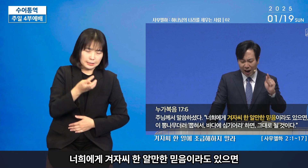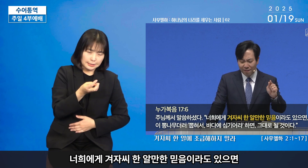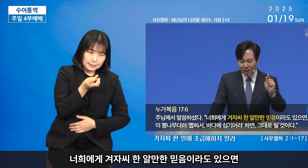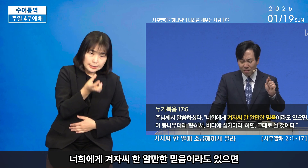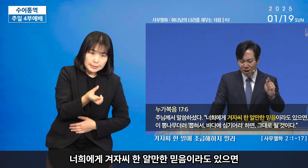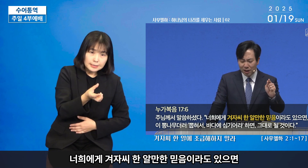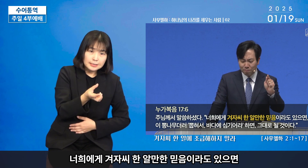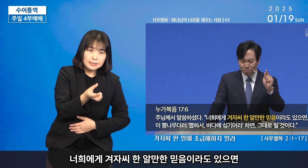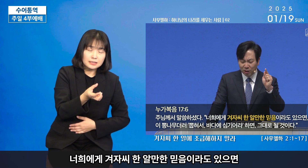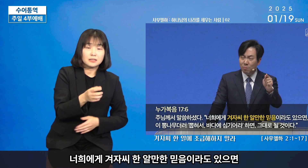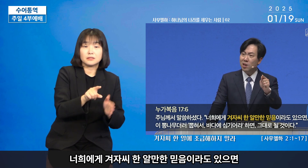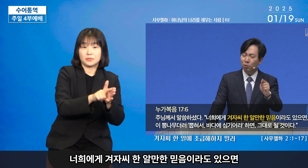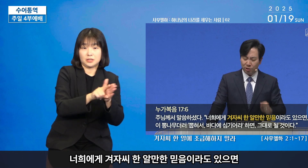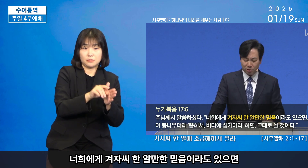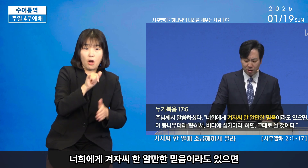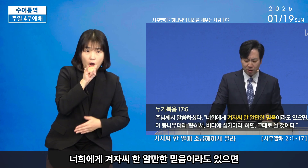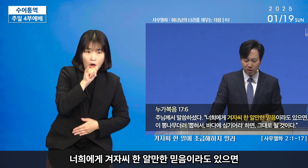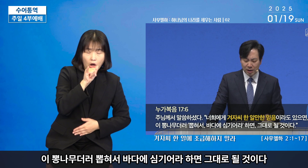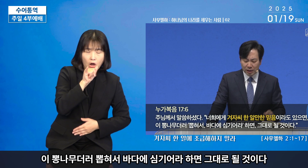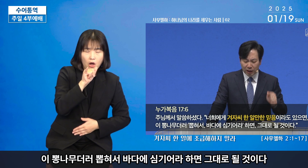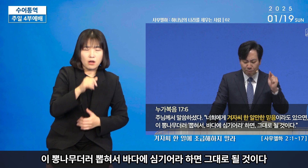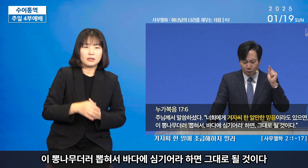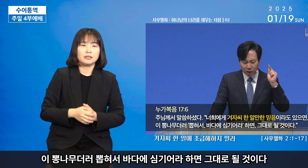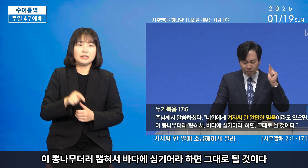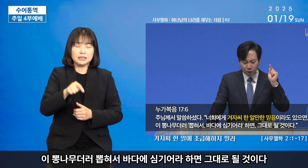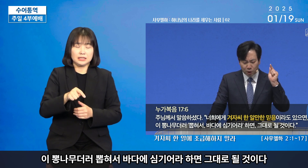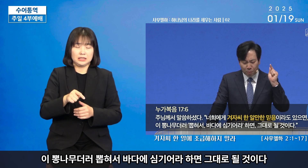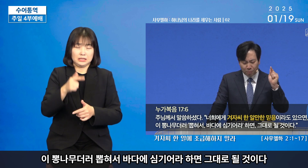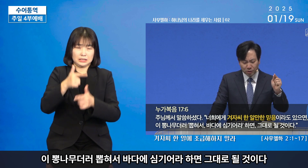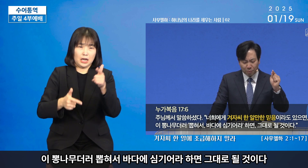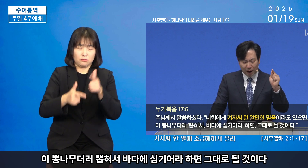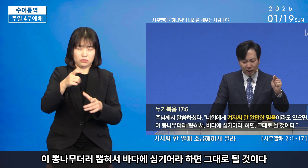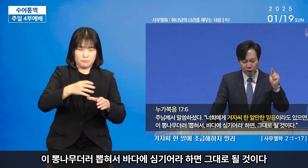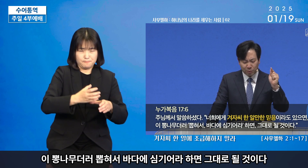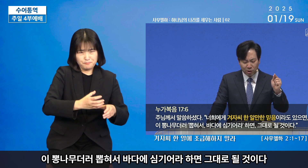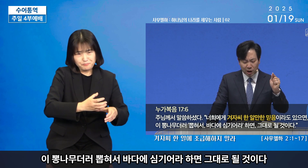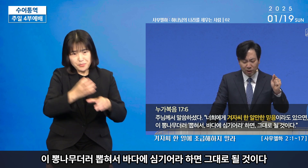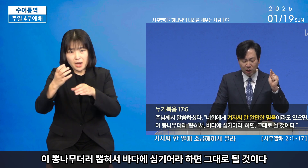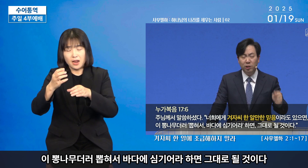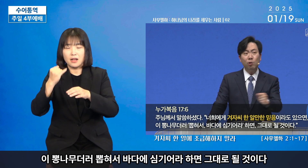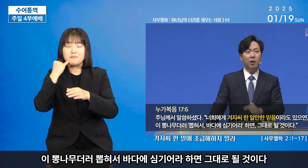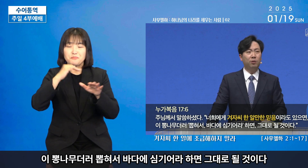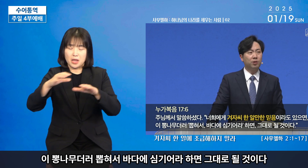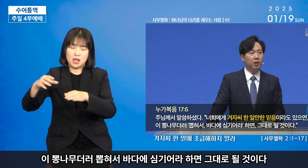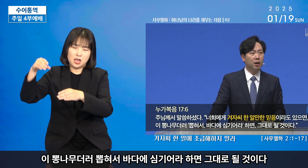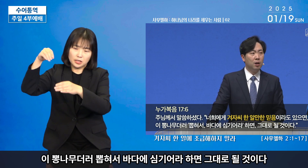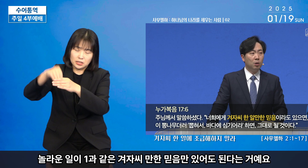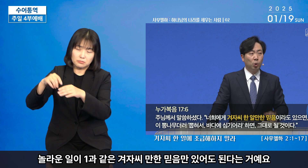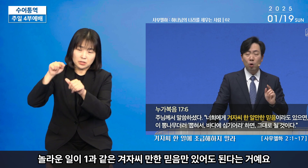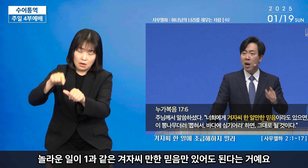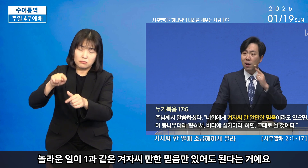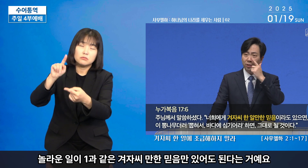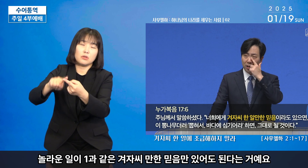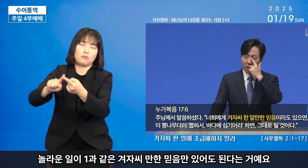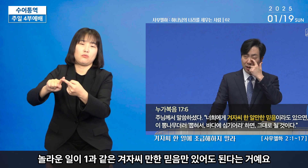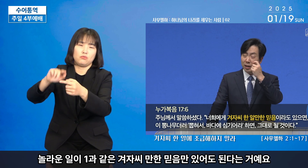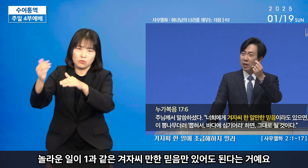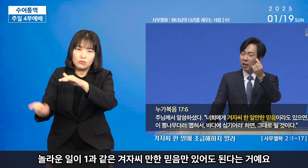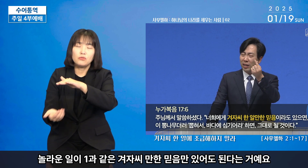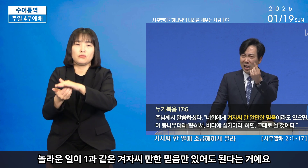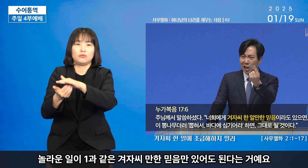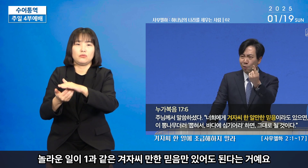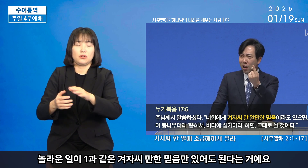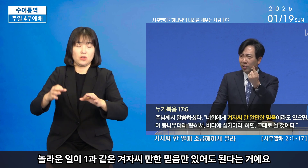겨자씨 한 알만한 믿음이라도 있으면 이 뽕나무대로 뽑혀서 바다에 심겨라면 그대로 될 것이다. 놀라운